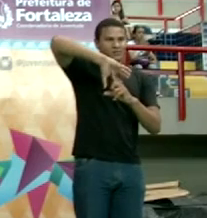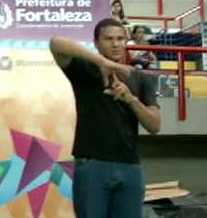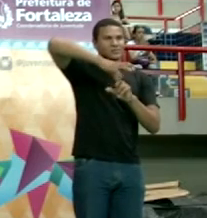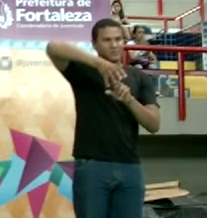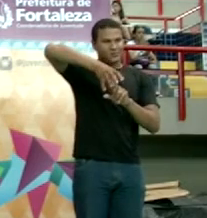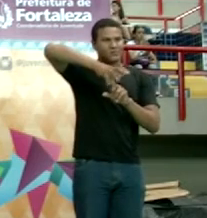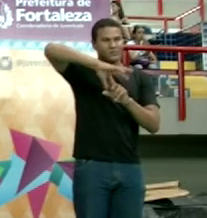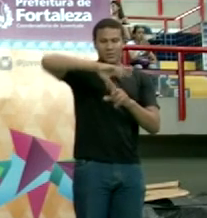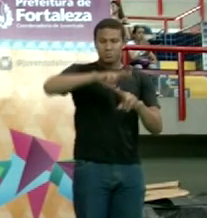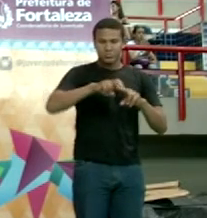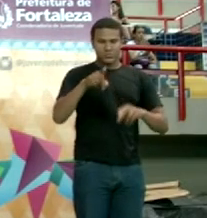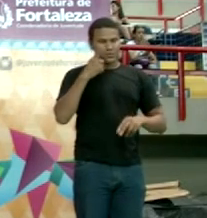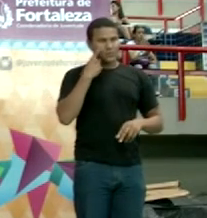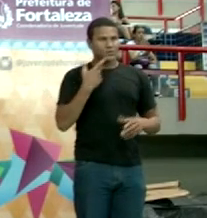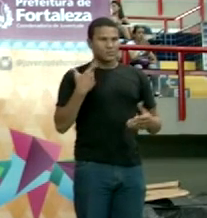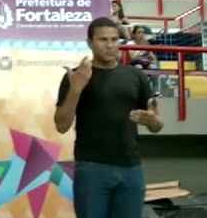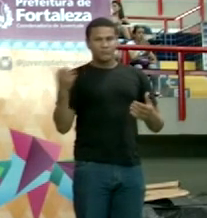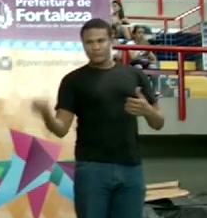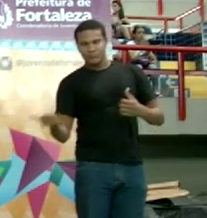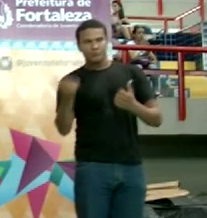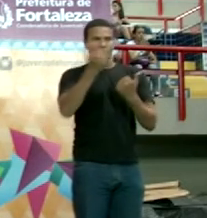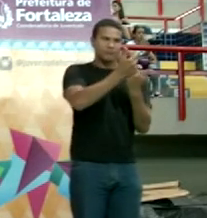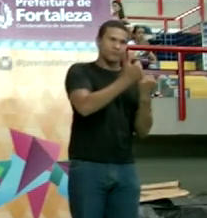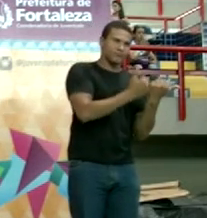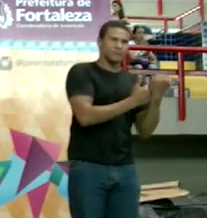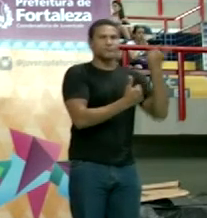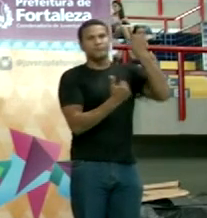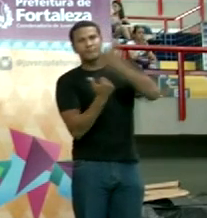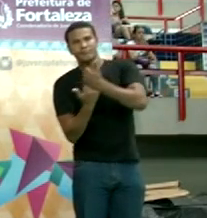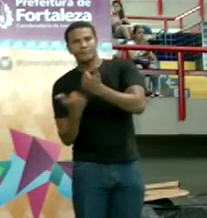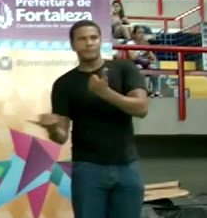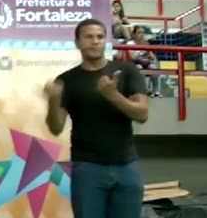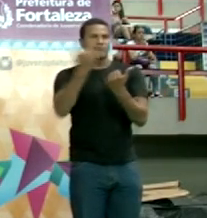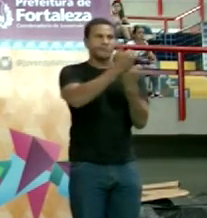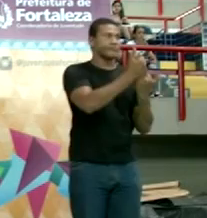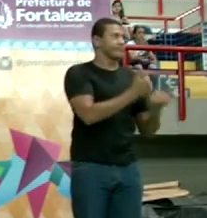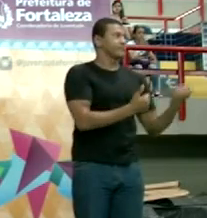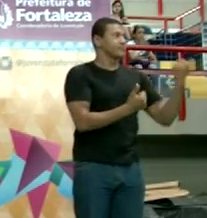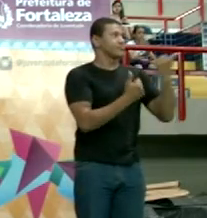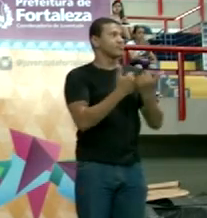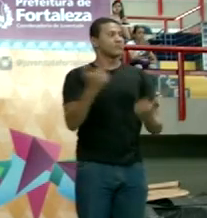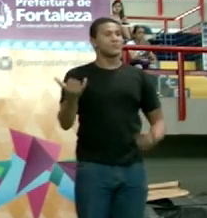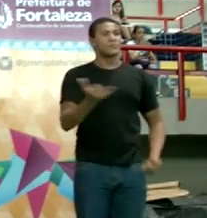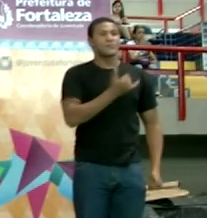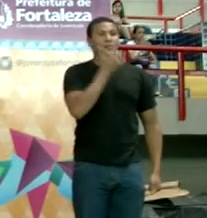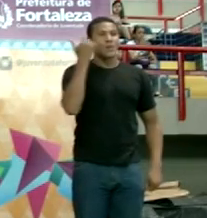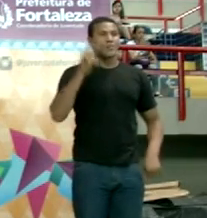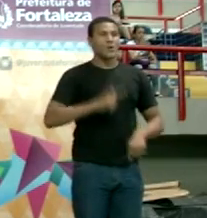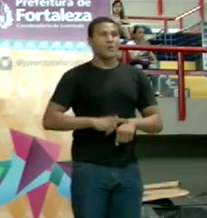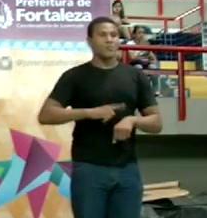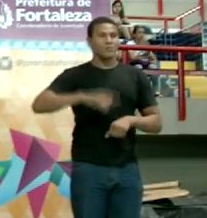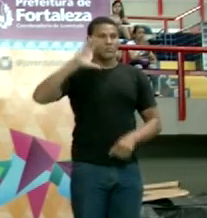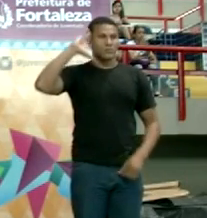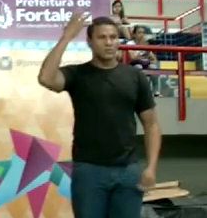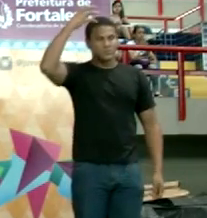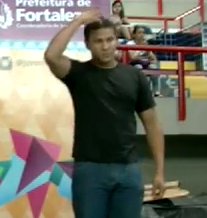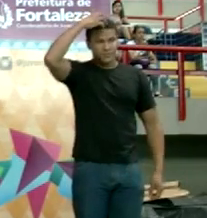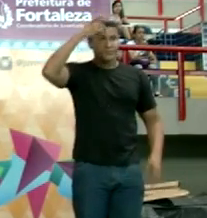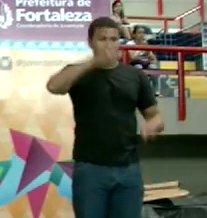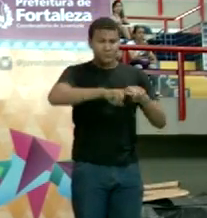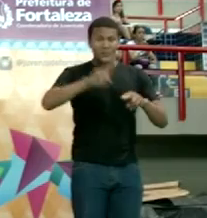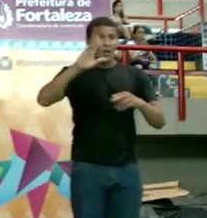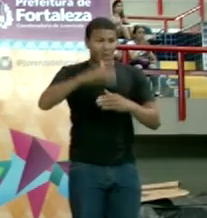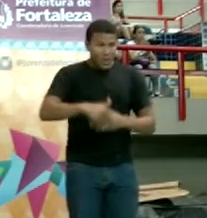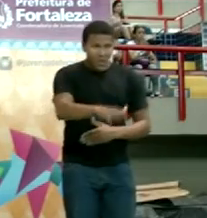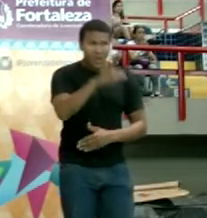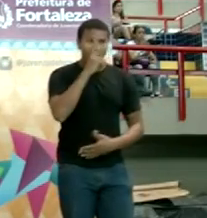vice-versa. E eles vão ficar se revezando no poder. Ora, então, a partir do momento em que o Partido Liberal participa do